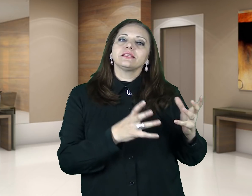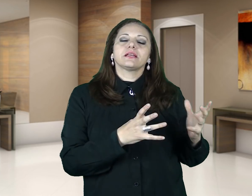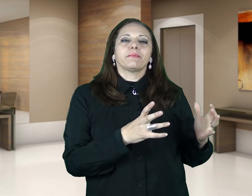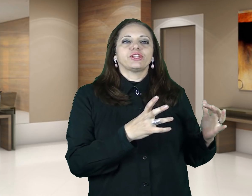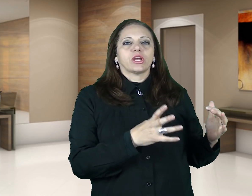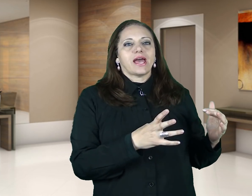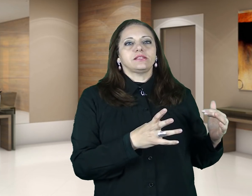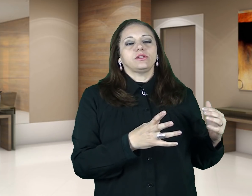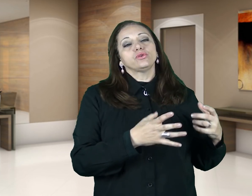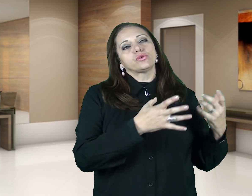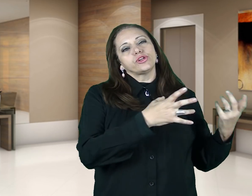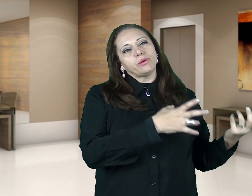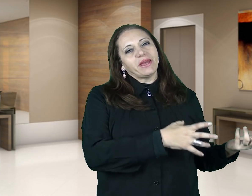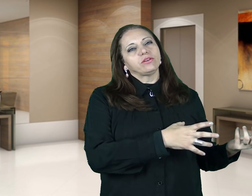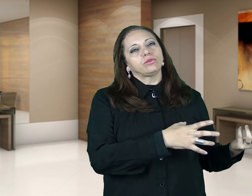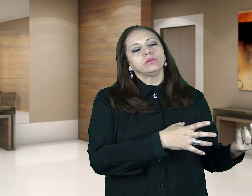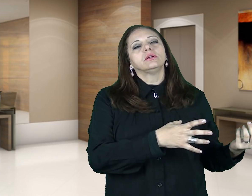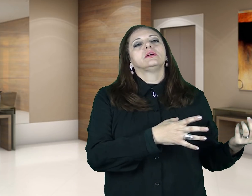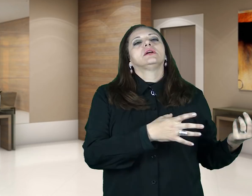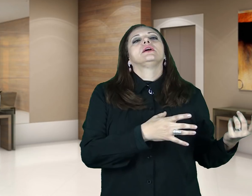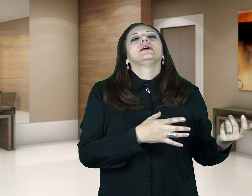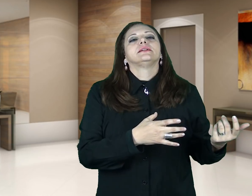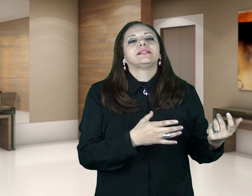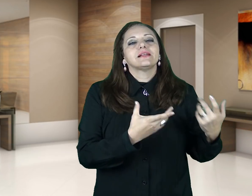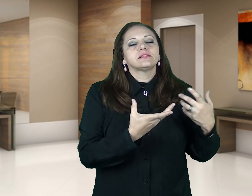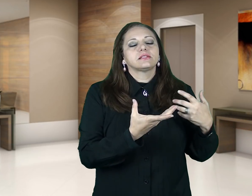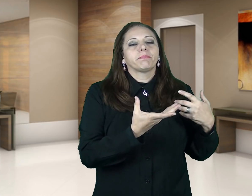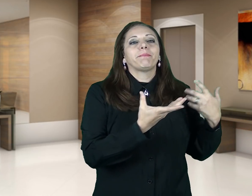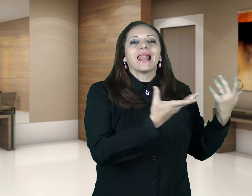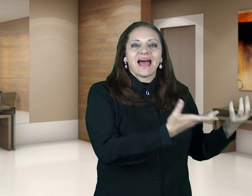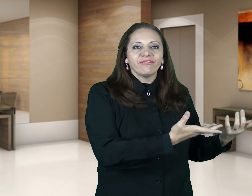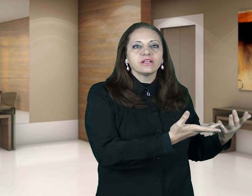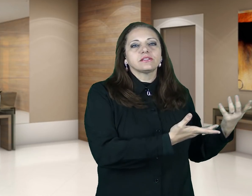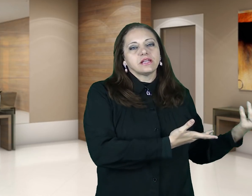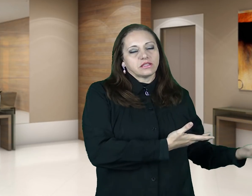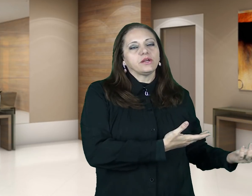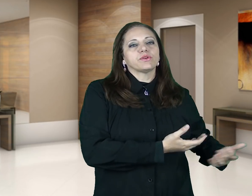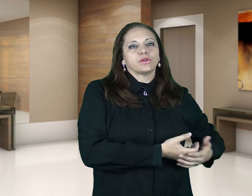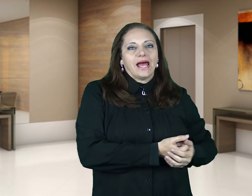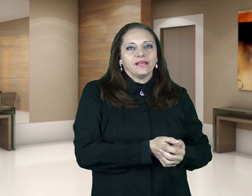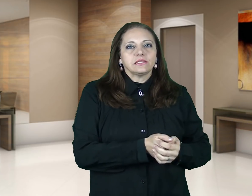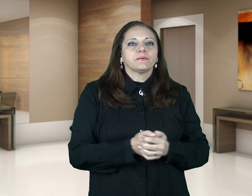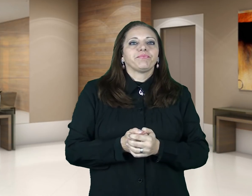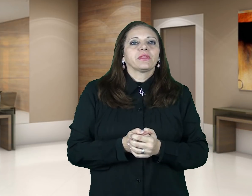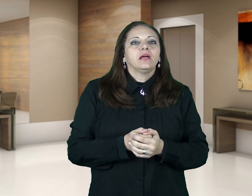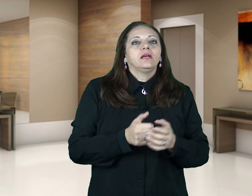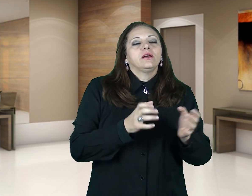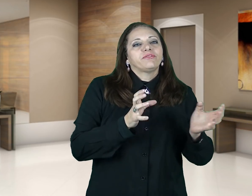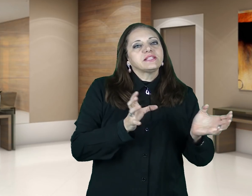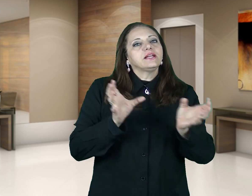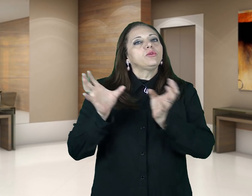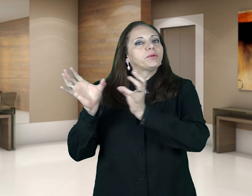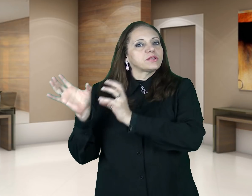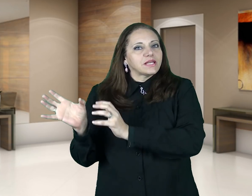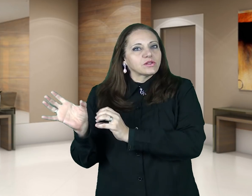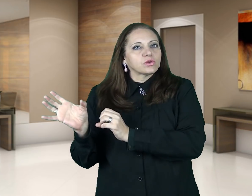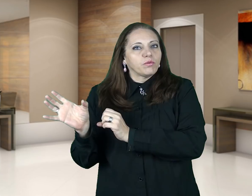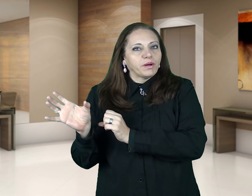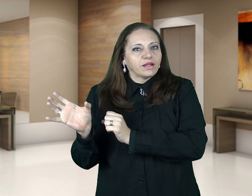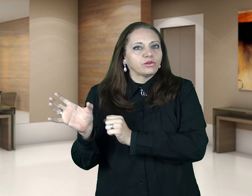classes gramaticais e o surgimento das palavras das línguas orais. Fazendo um processo